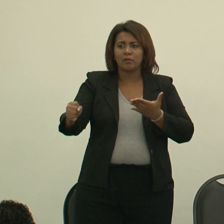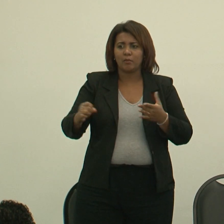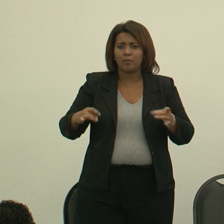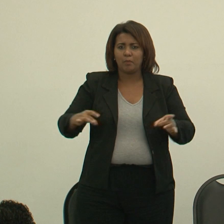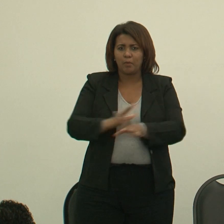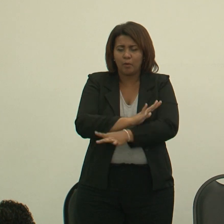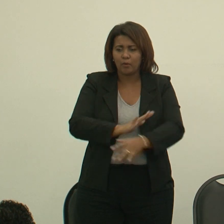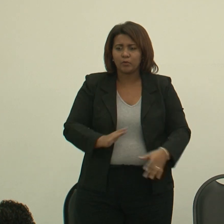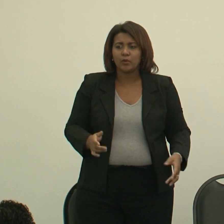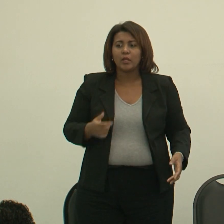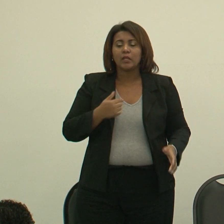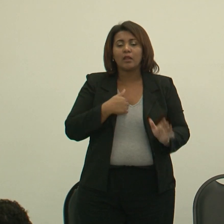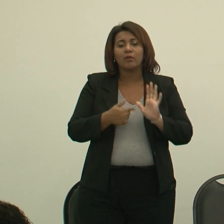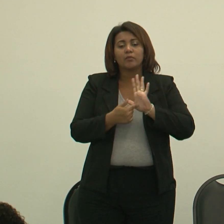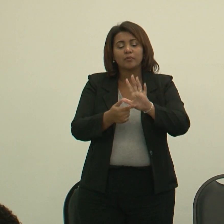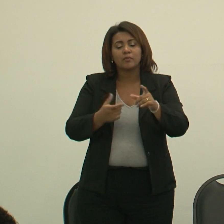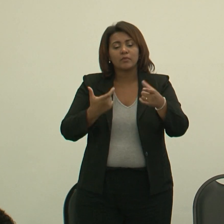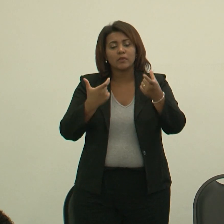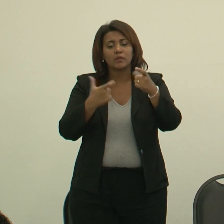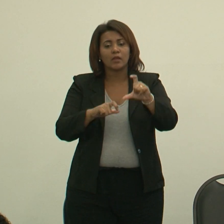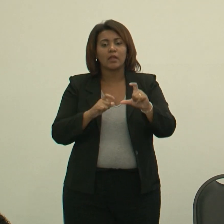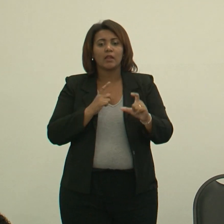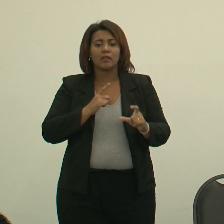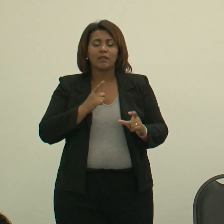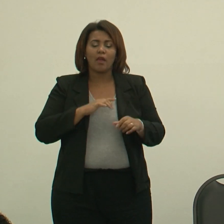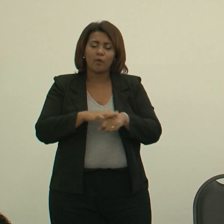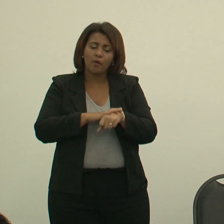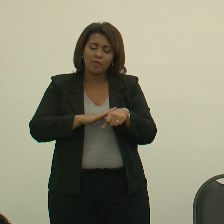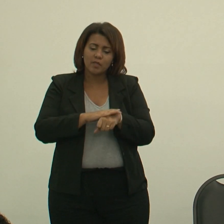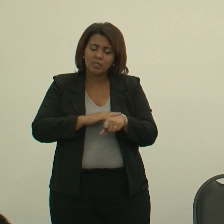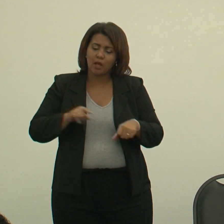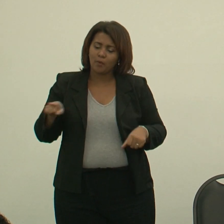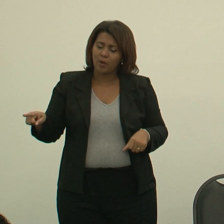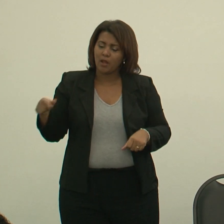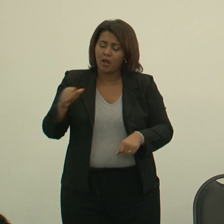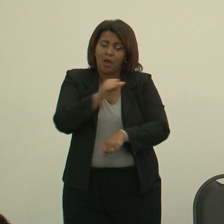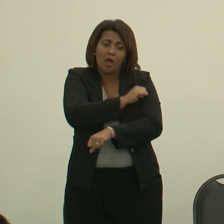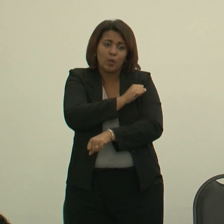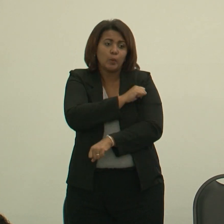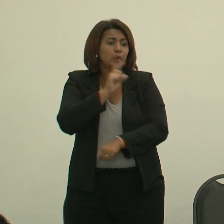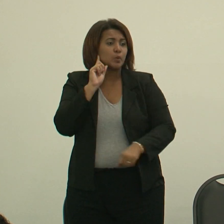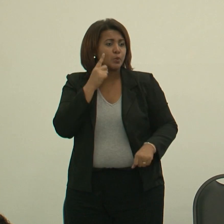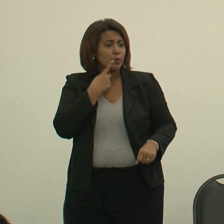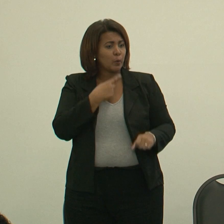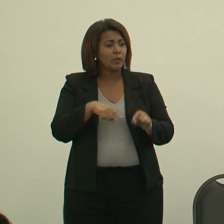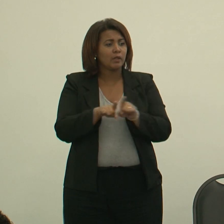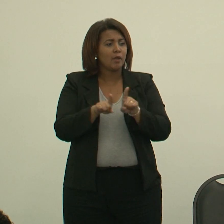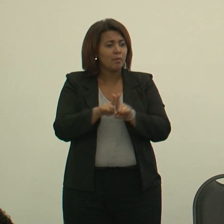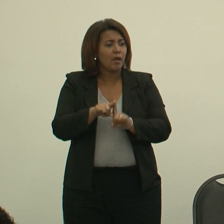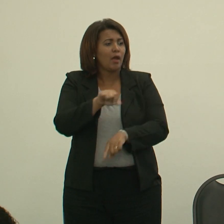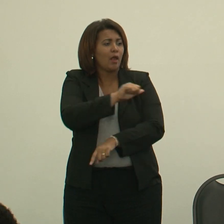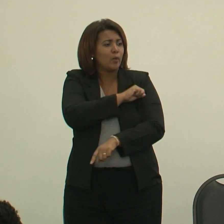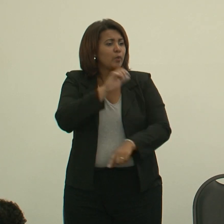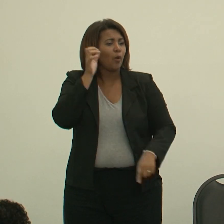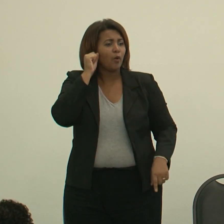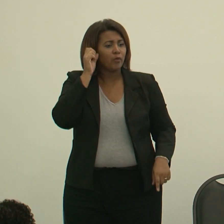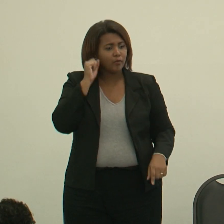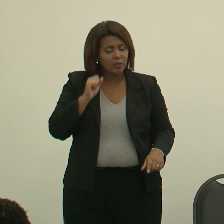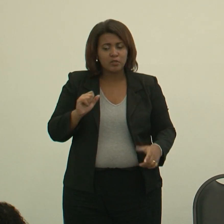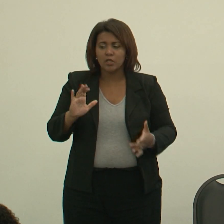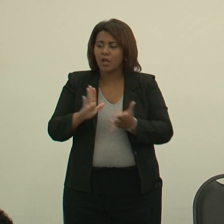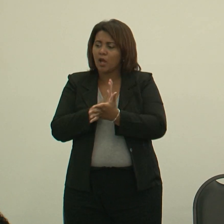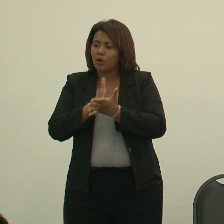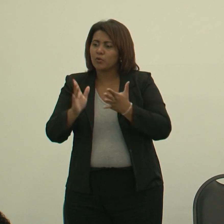questões importantes para a gente conversar, tanto com o nosso aluno surdo, quanto com o aluno ouvinte, no caso dos professores que